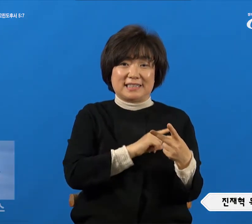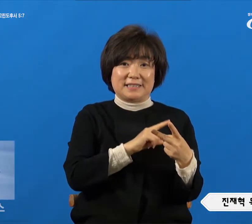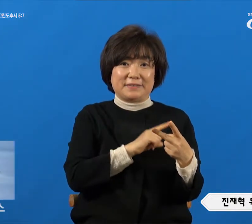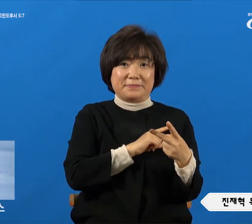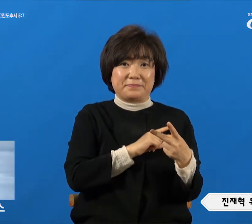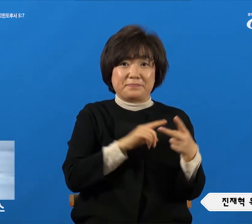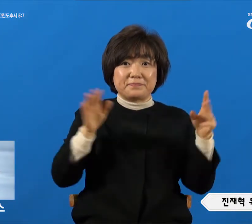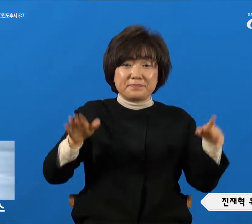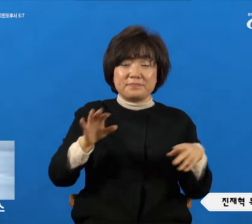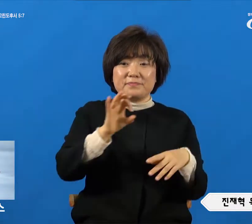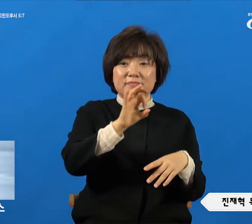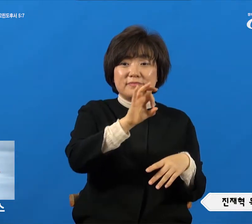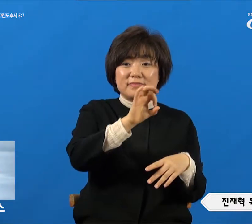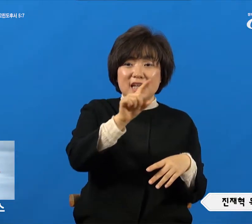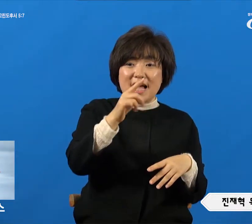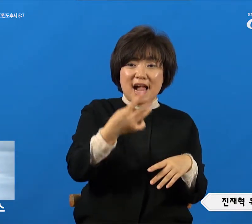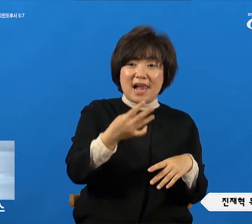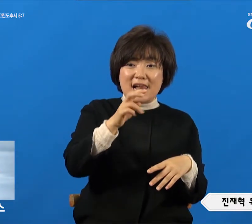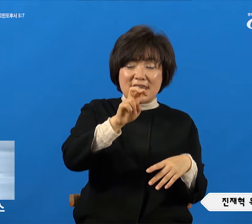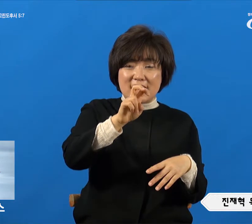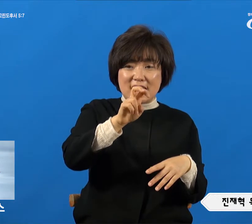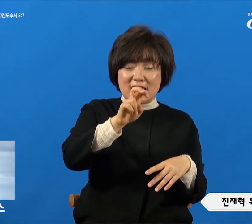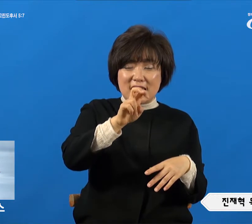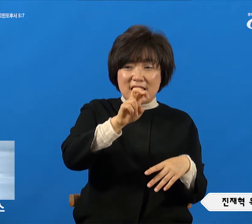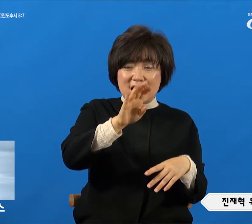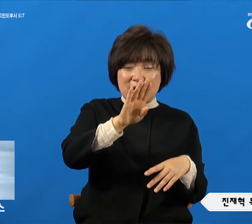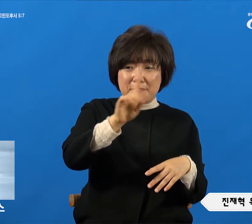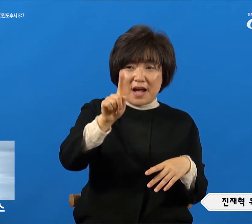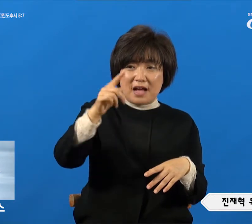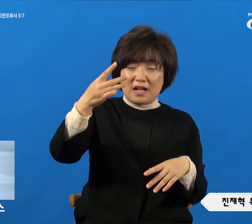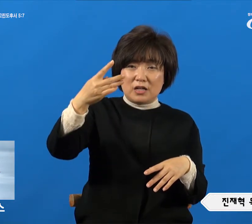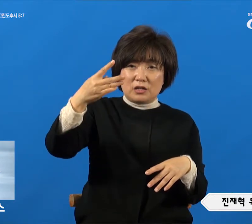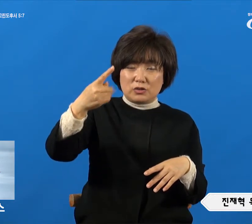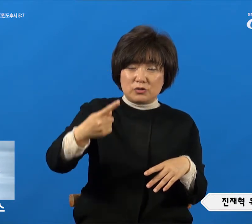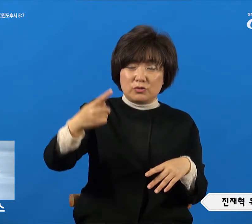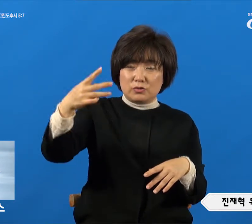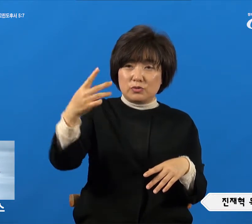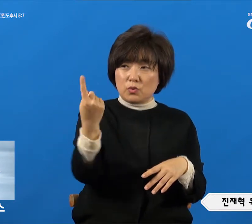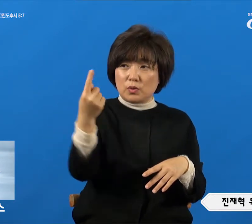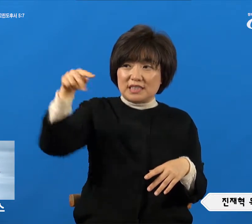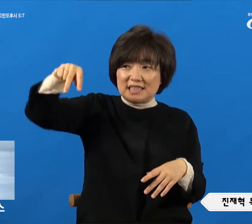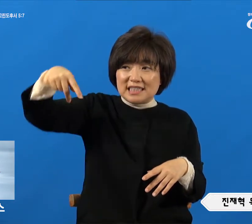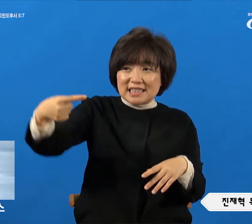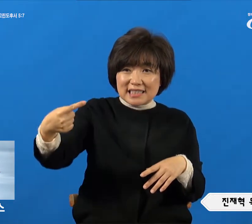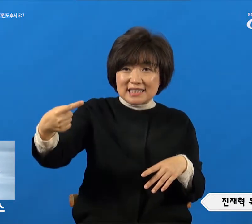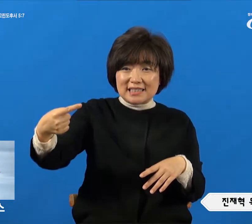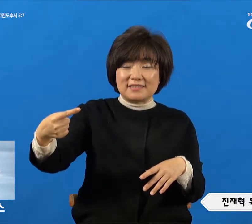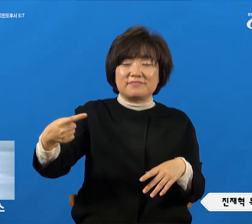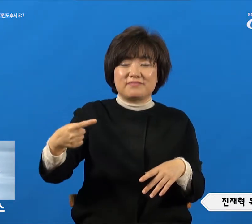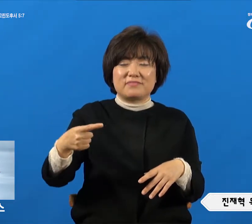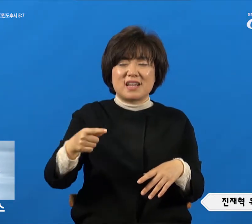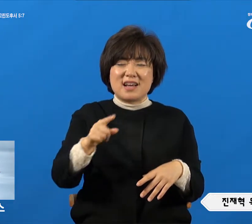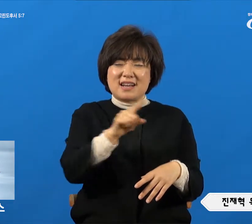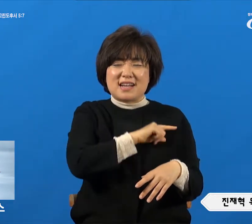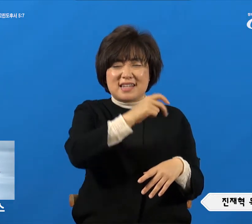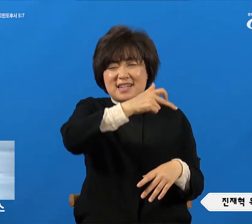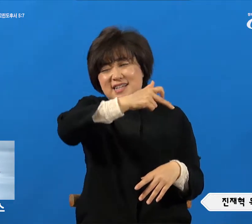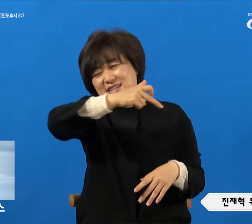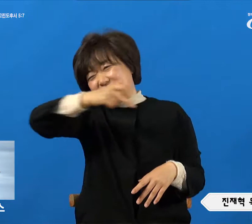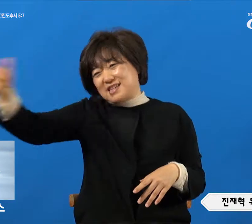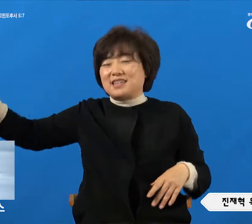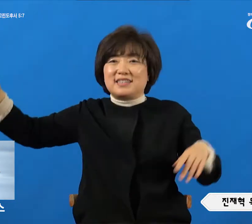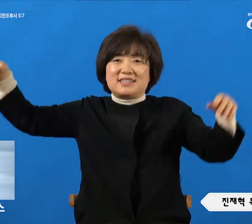이름은 알바트로스라는 새입니다. 이 알바트로스는 현존하는 새 중에서 가장 큰